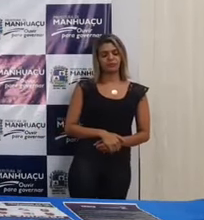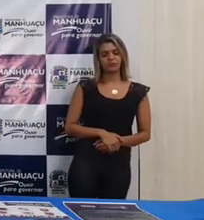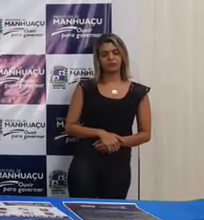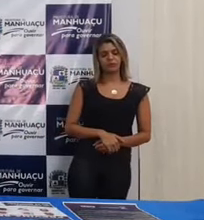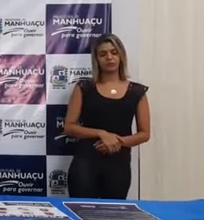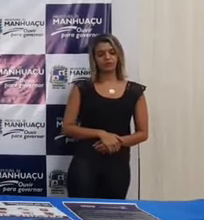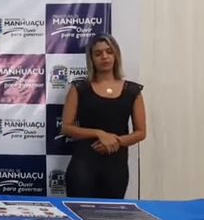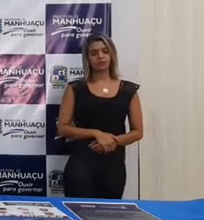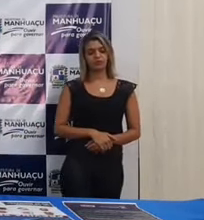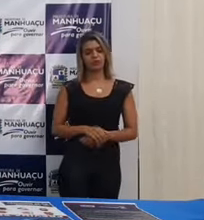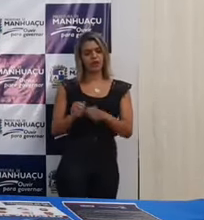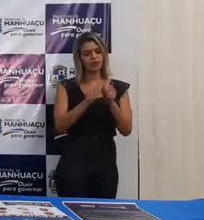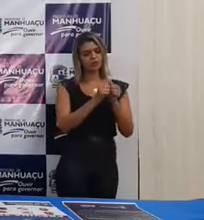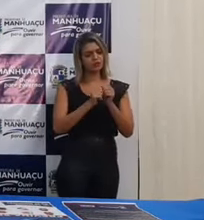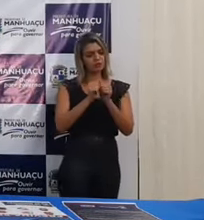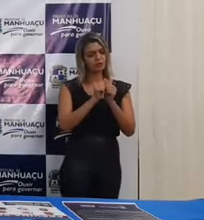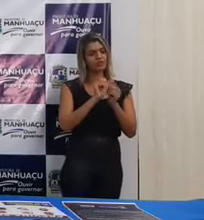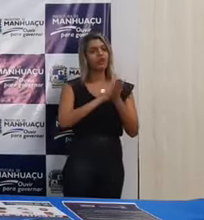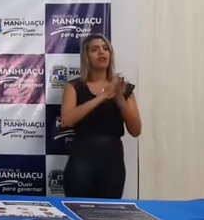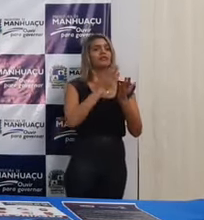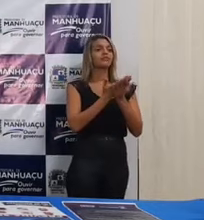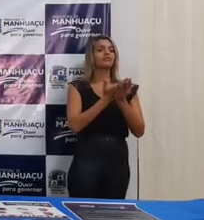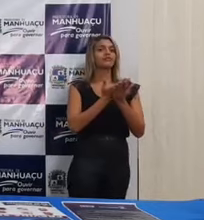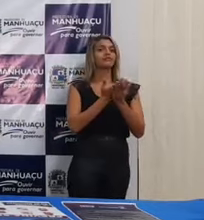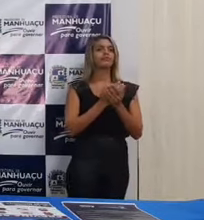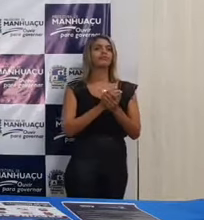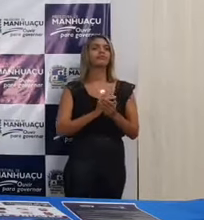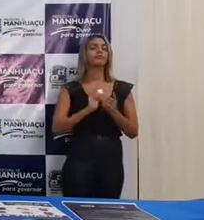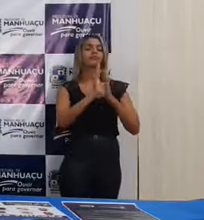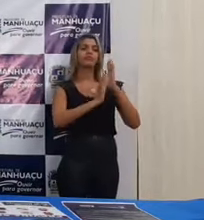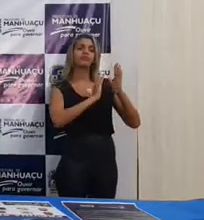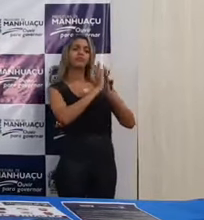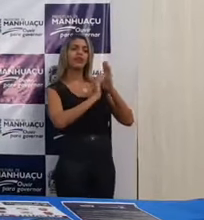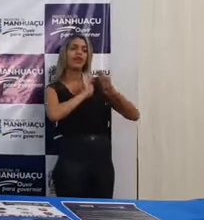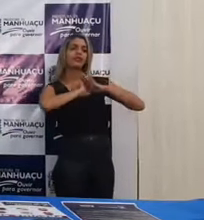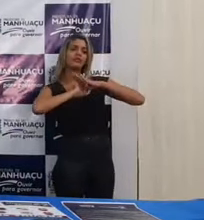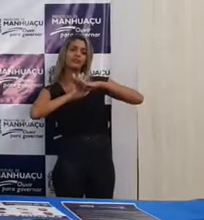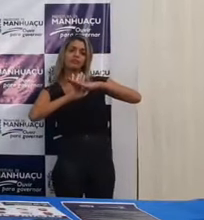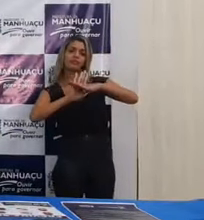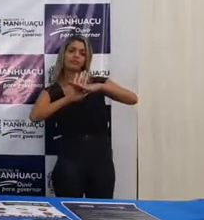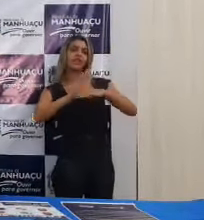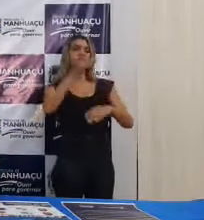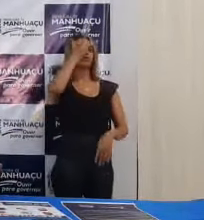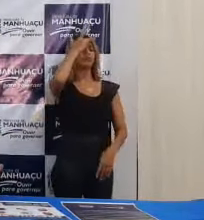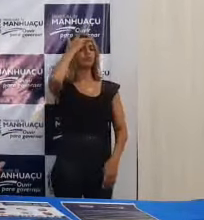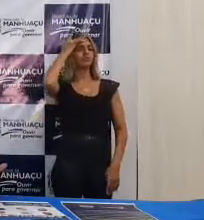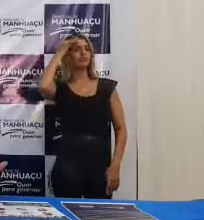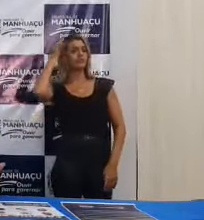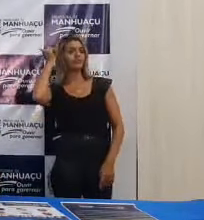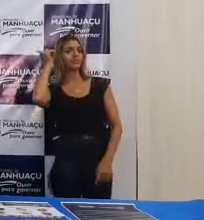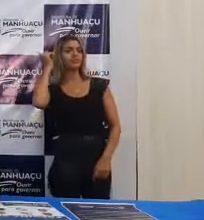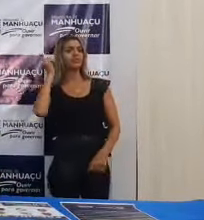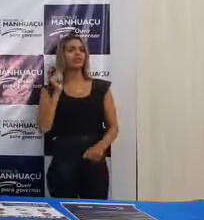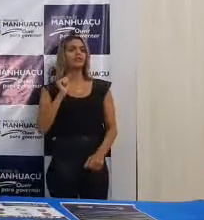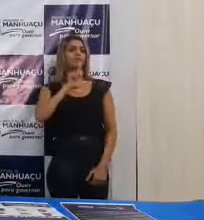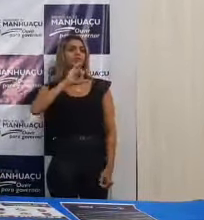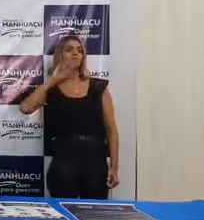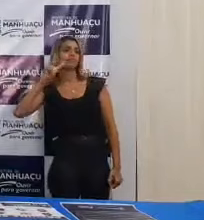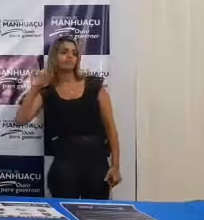presente, estamos hoje com a intérprete de Libras para ajudar para a transmissão dessa live